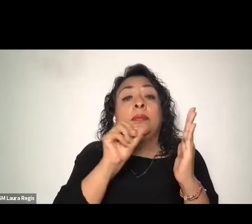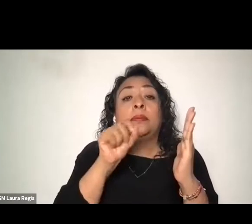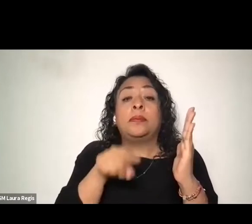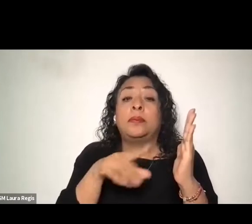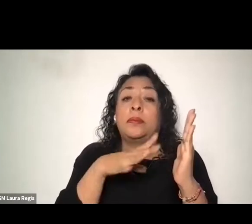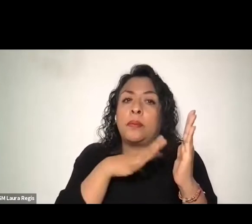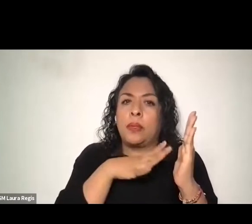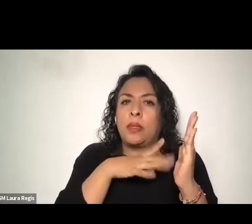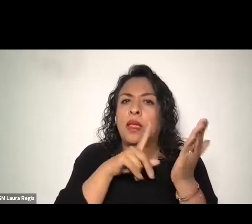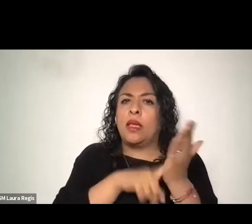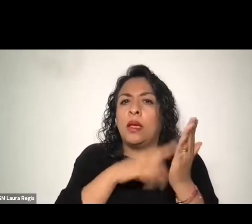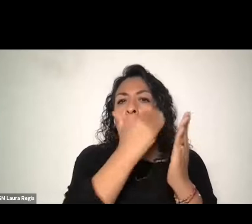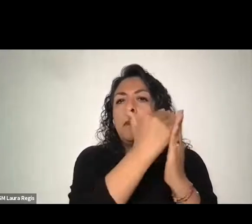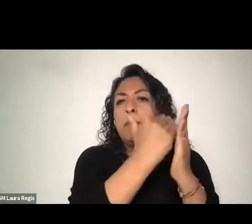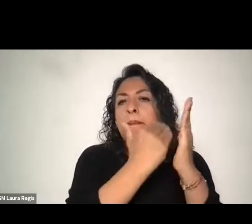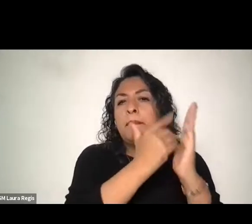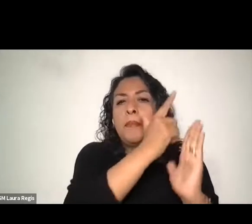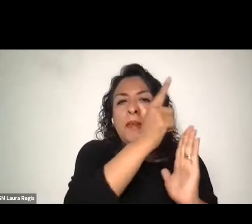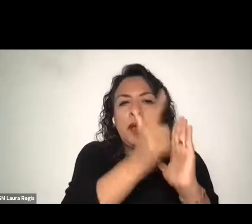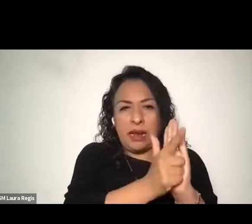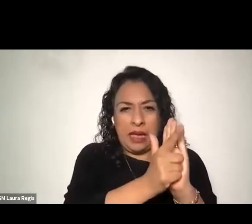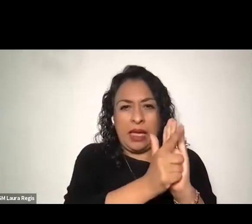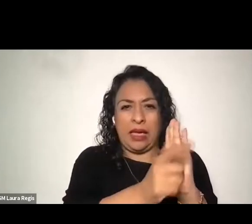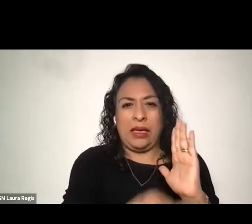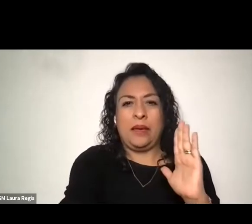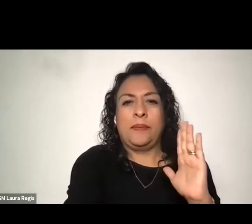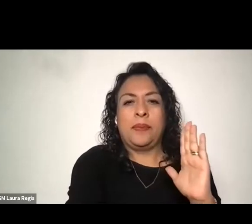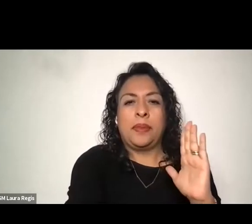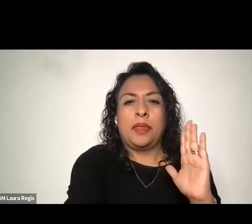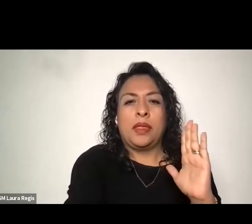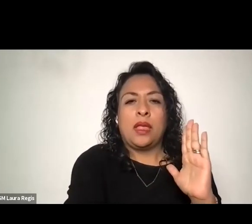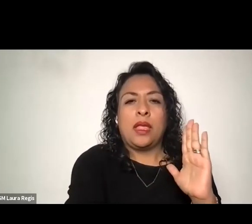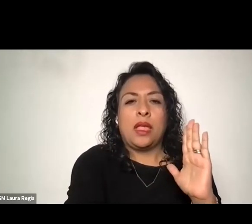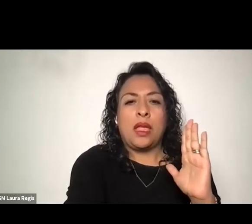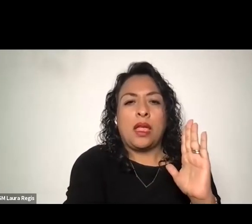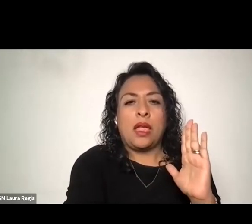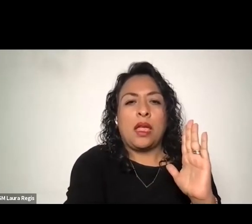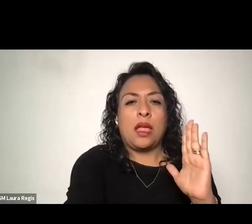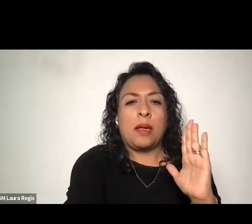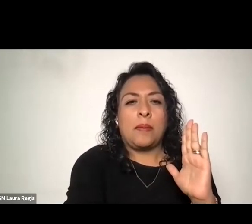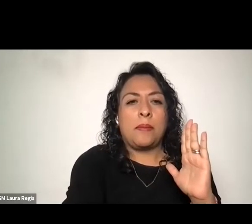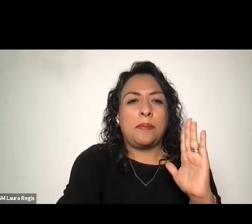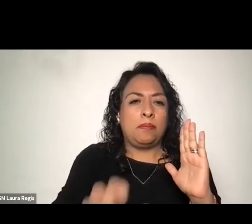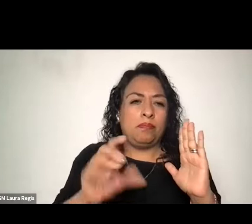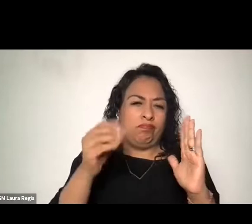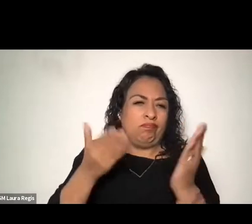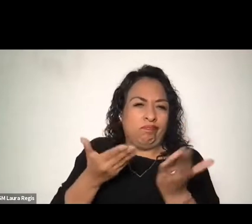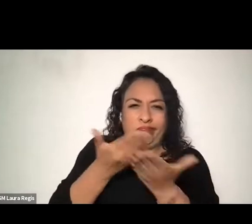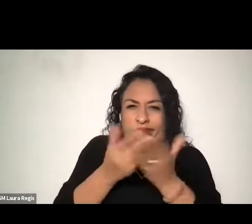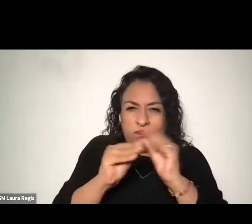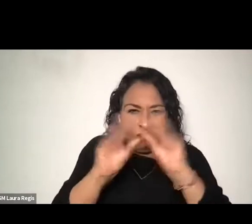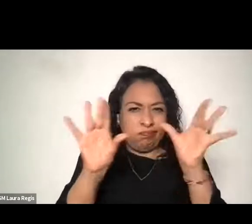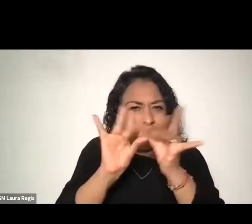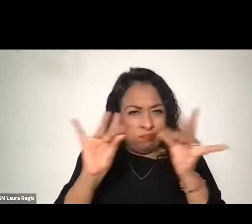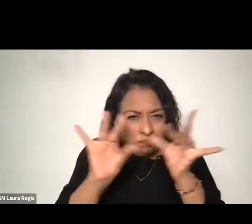el marco legal tanto vigente como la reforma propuesta con claridad, está